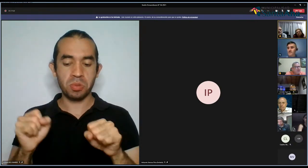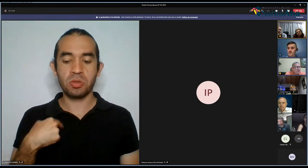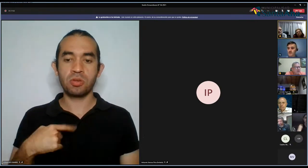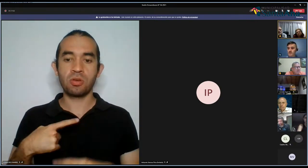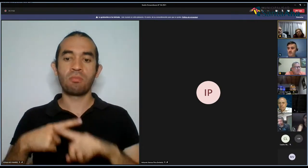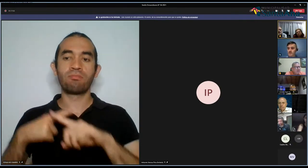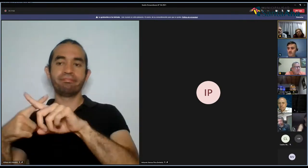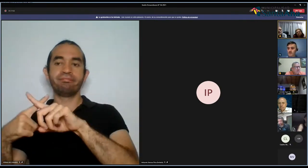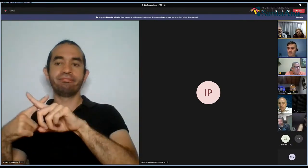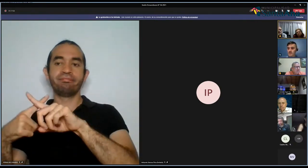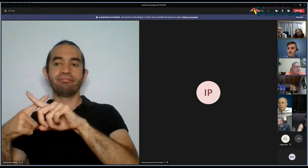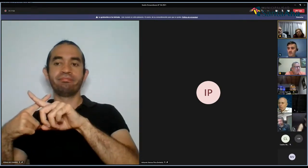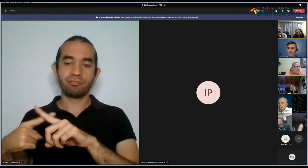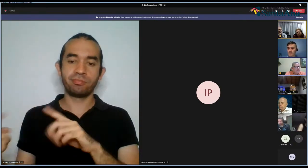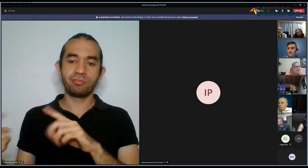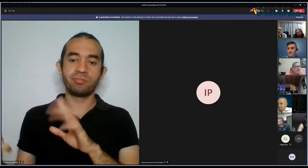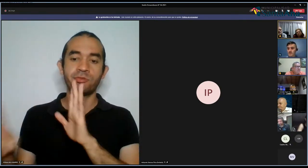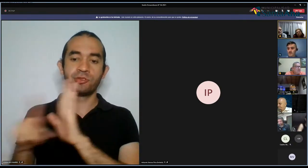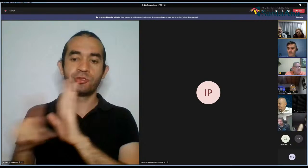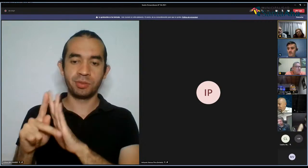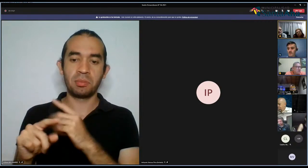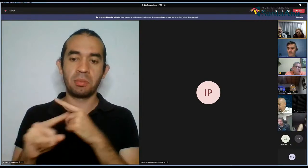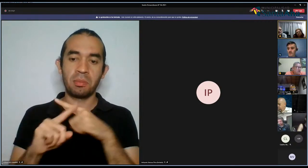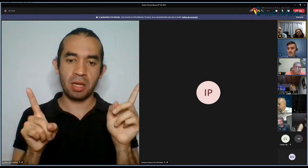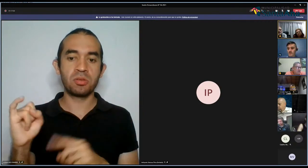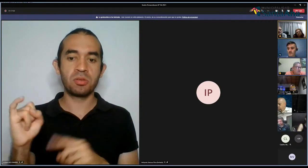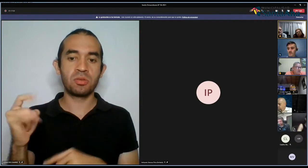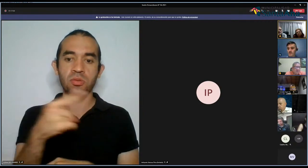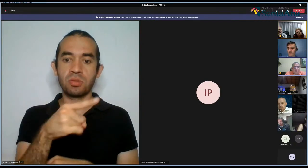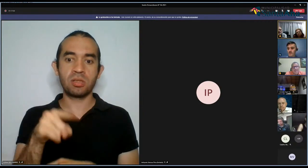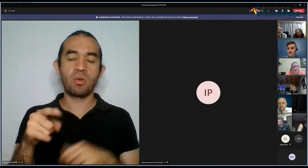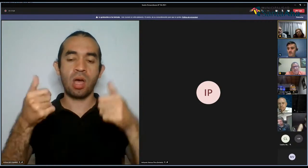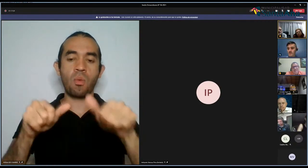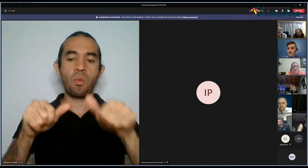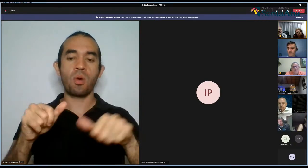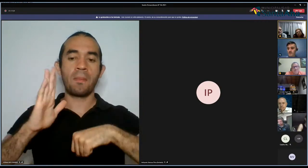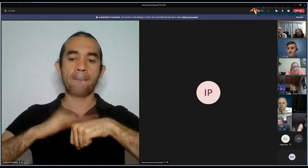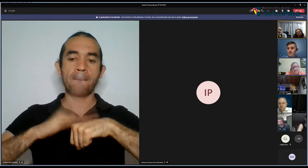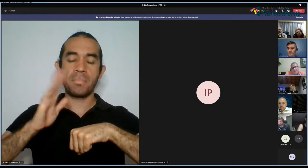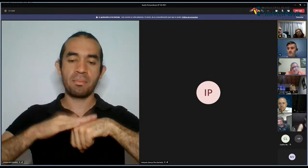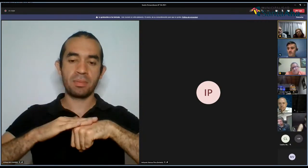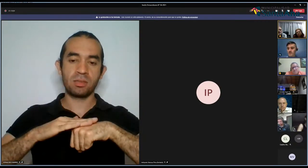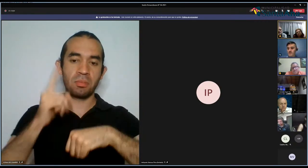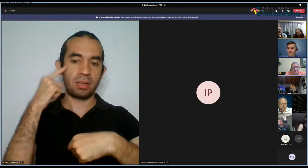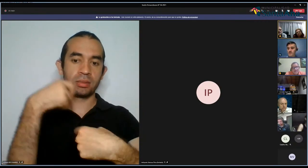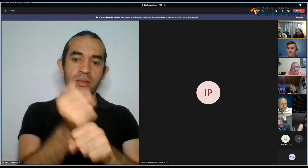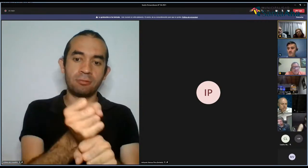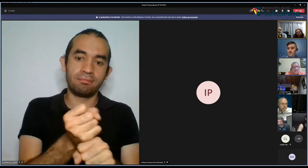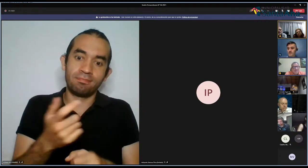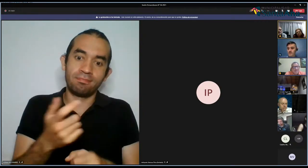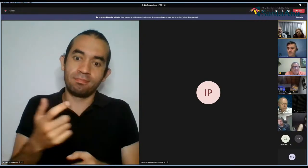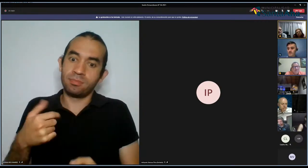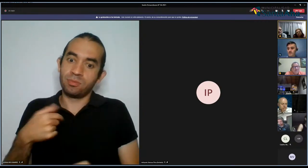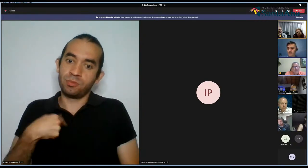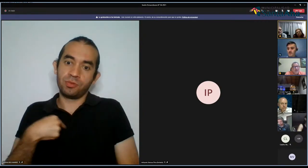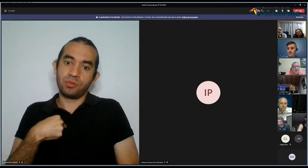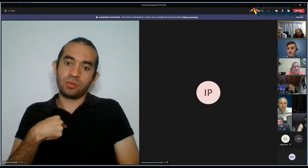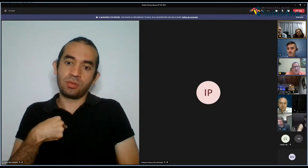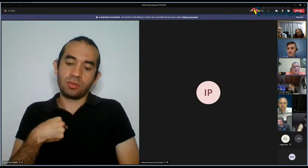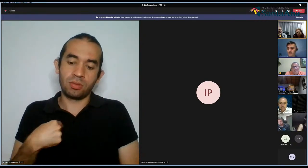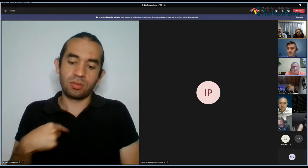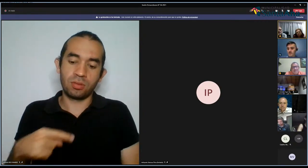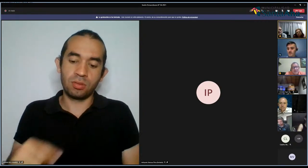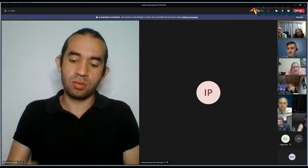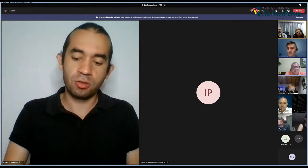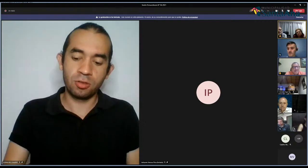pero si ustedes como acuerdo de autorizan hacer eso pues yo yo yo yo luego tengo que valorar